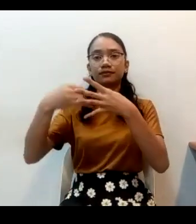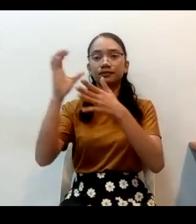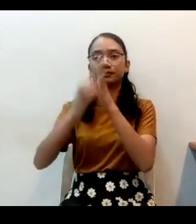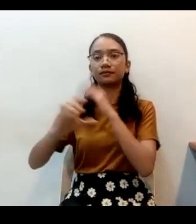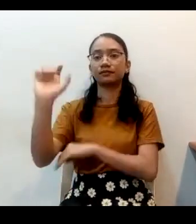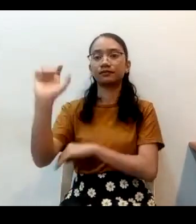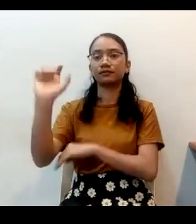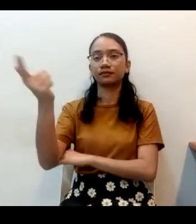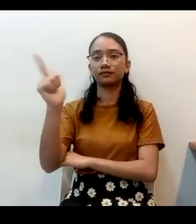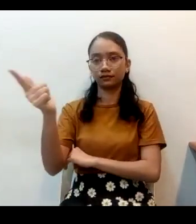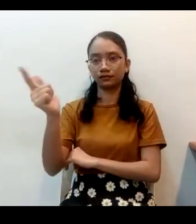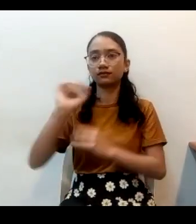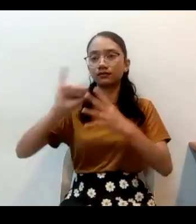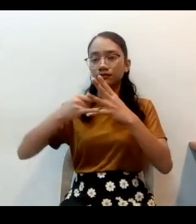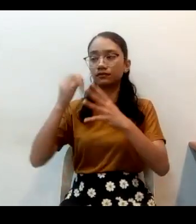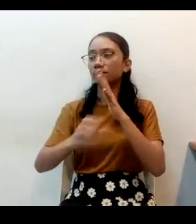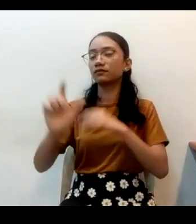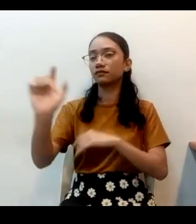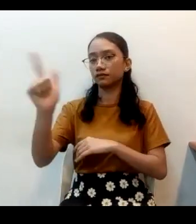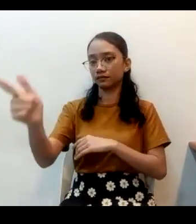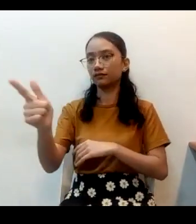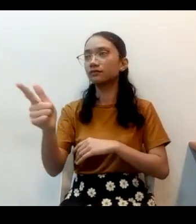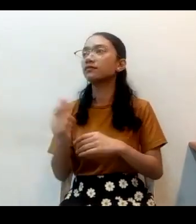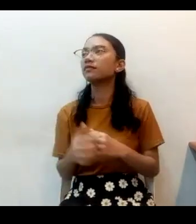20, Tignan po natin sa 1, Kapitulo 20,